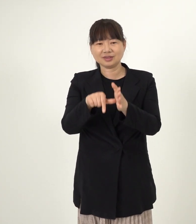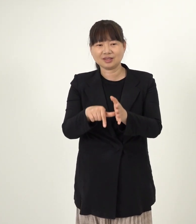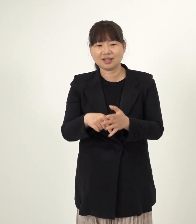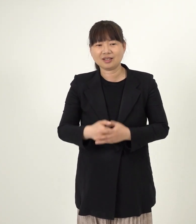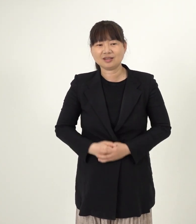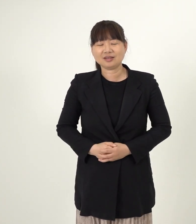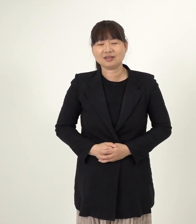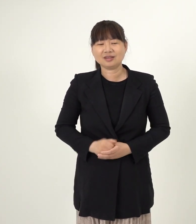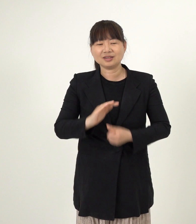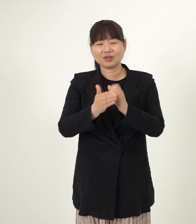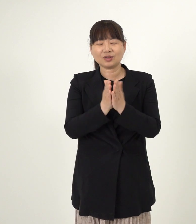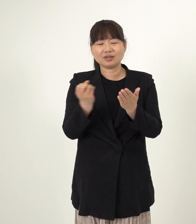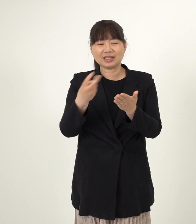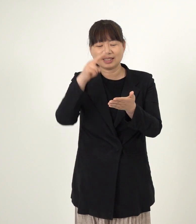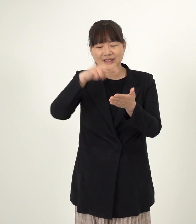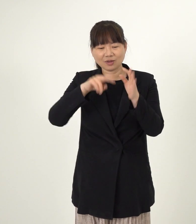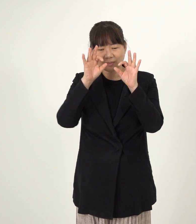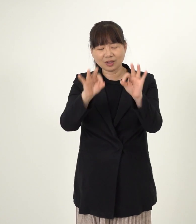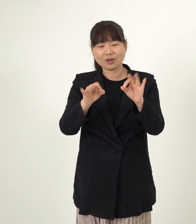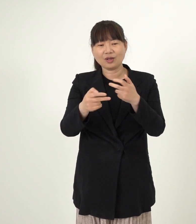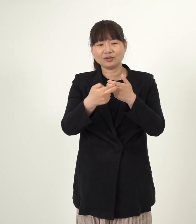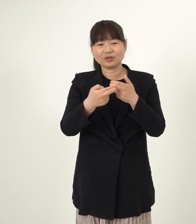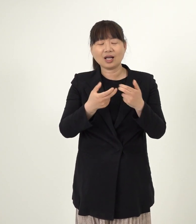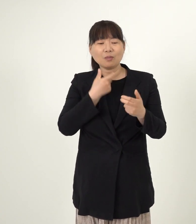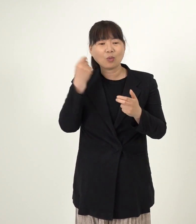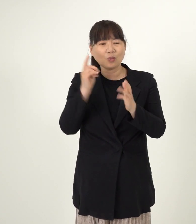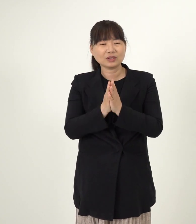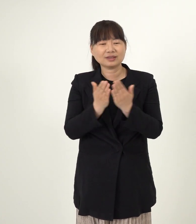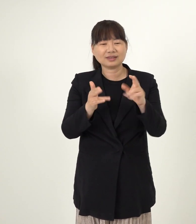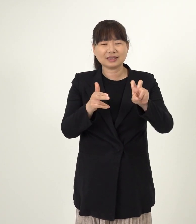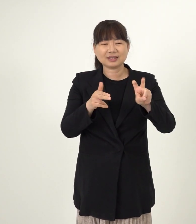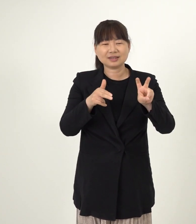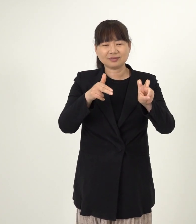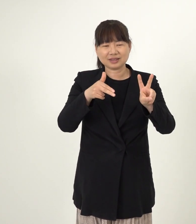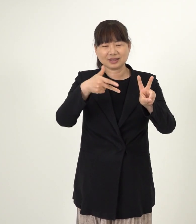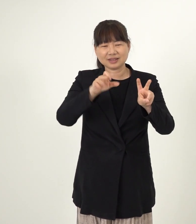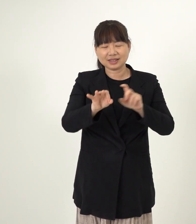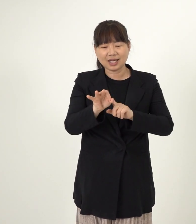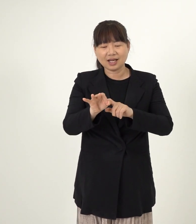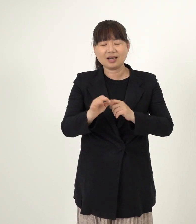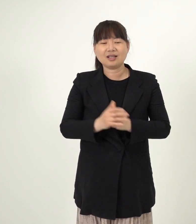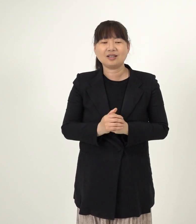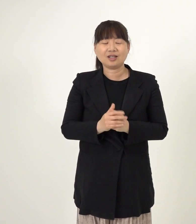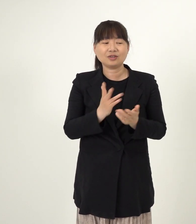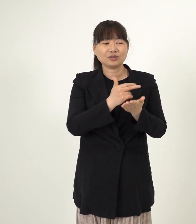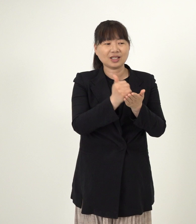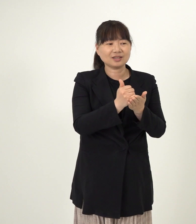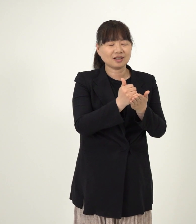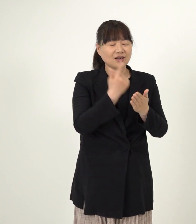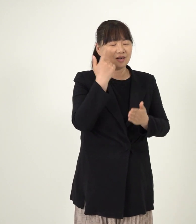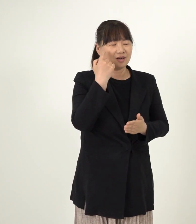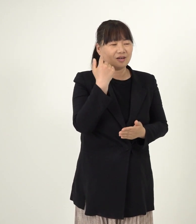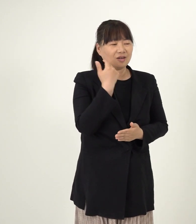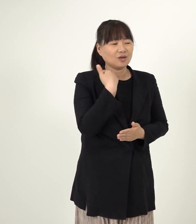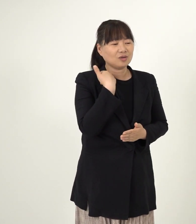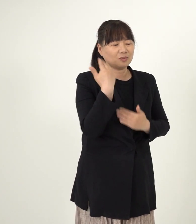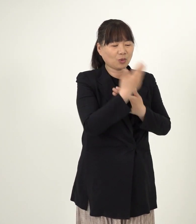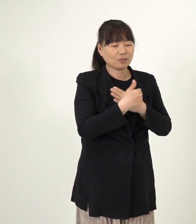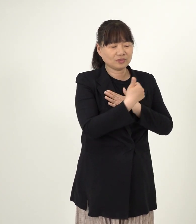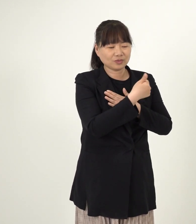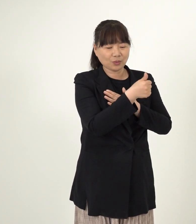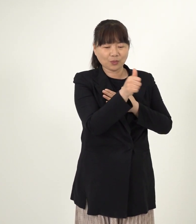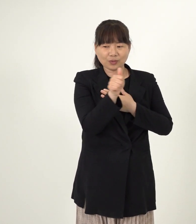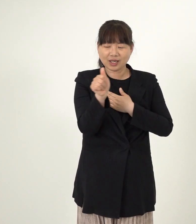그때 본문을 다시 보세요. 누가복음 22장. 주께서 돌이켜 베드로를 보시니 베드로가